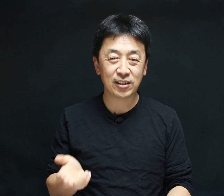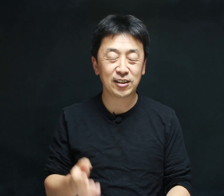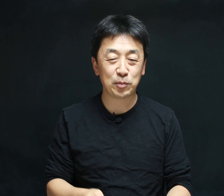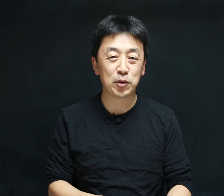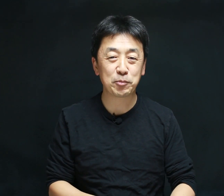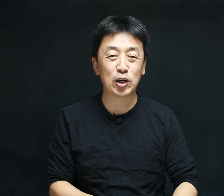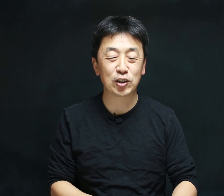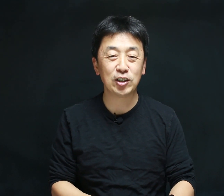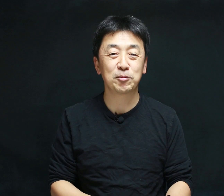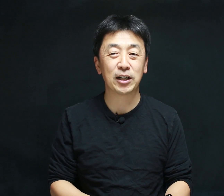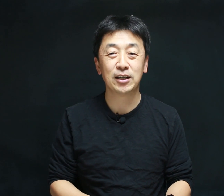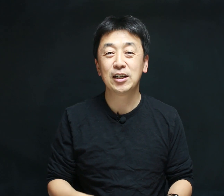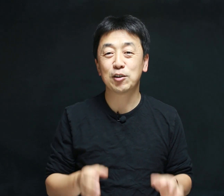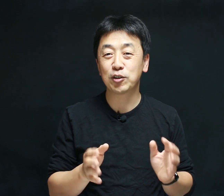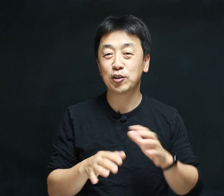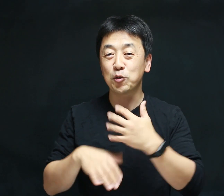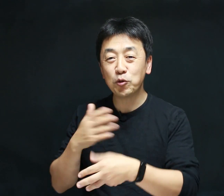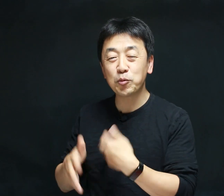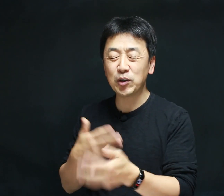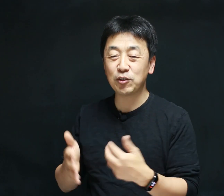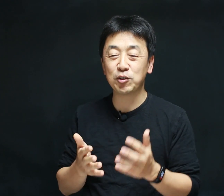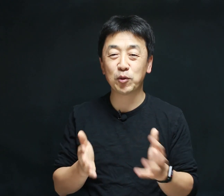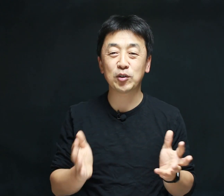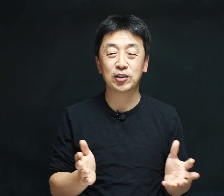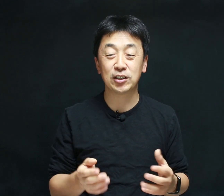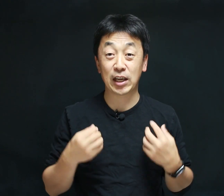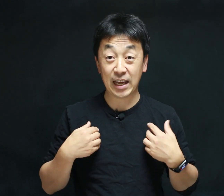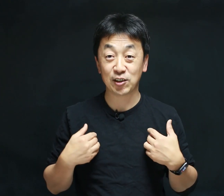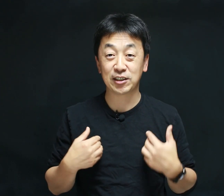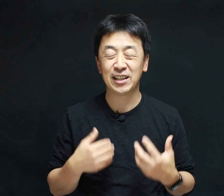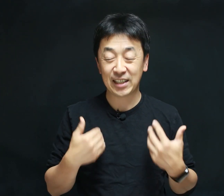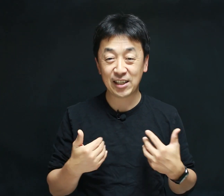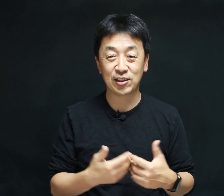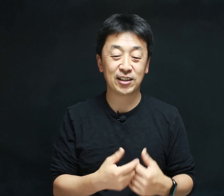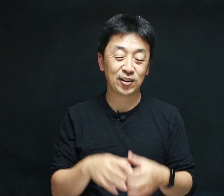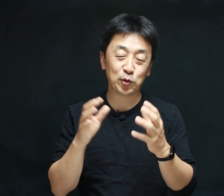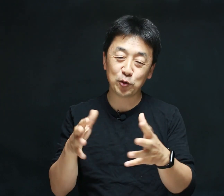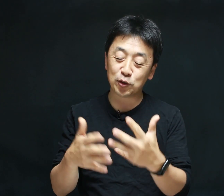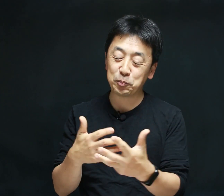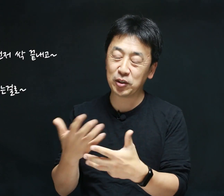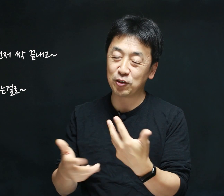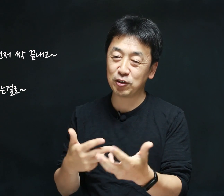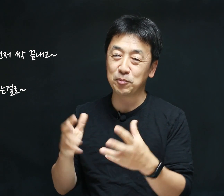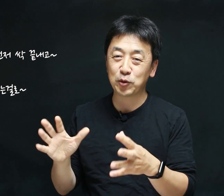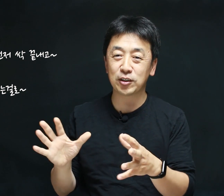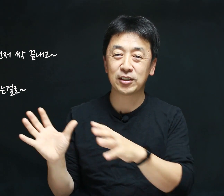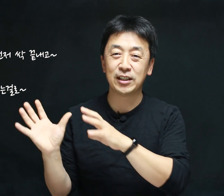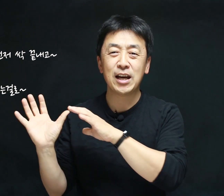뜻이 포함되어져 있습니다. 그러니까 우선은 손으로 표현할 수 있는 모든 것들은 제 개인적인 생각이에요. 손으로 표현할 수 있는 모든 것들은 한번